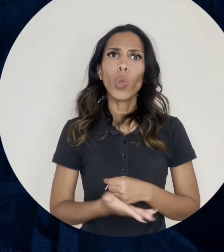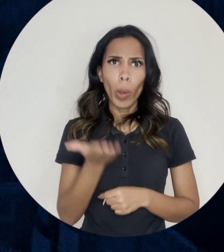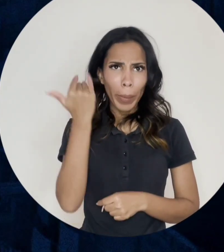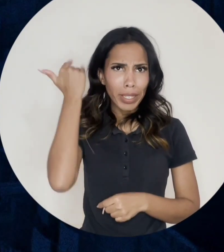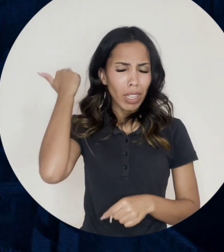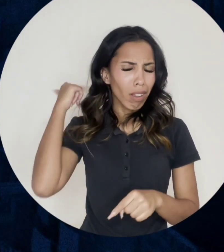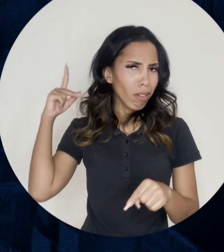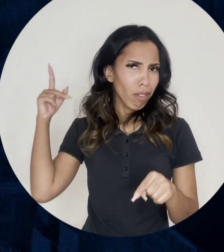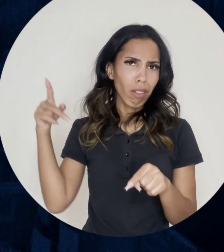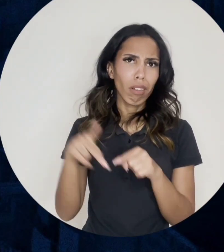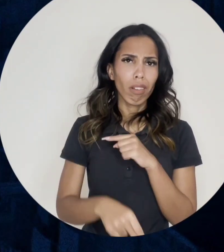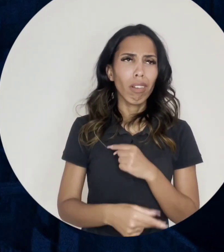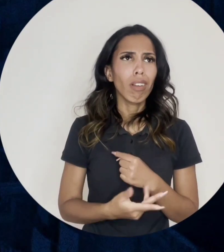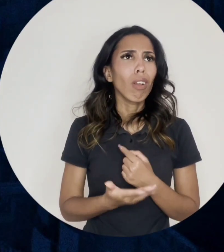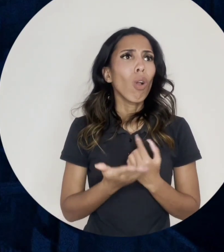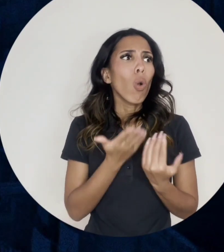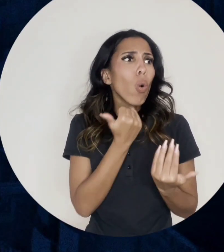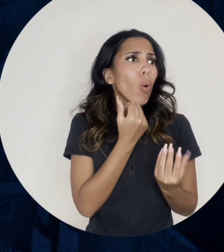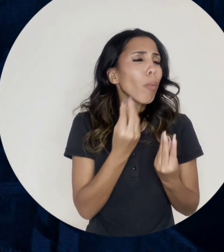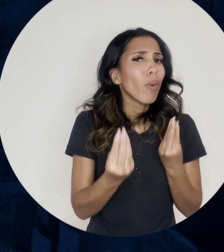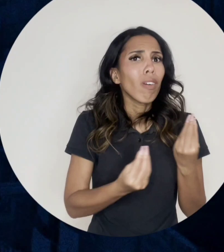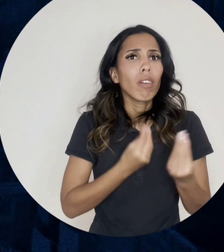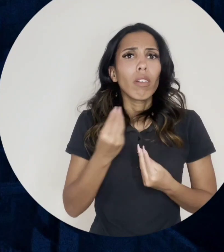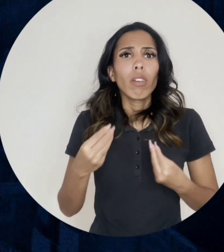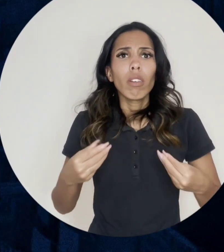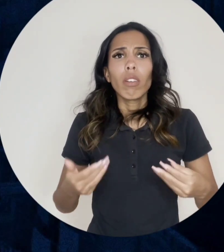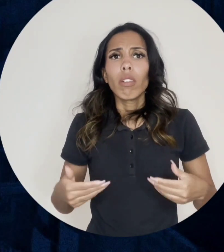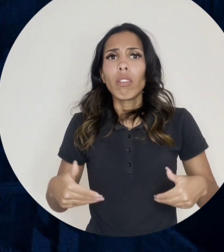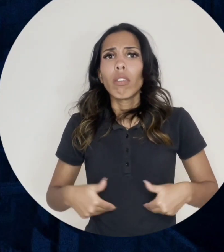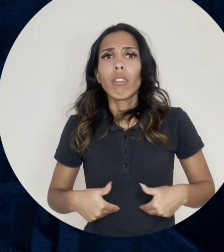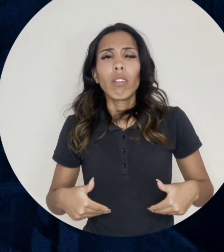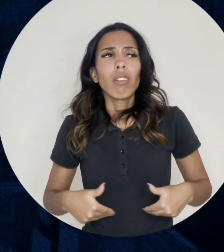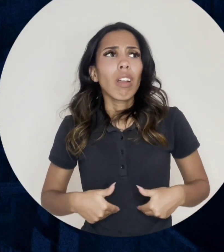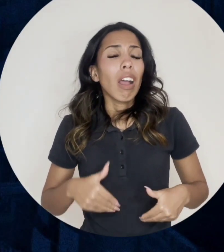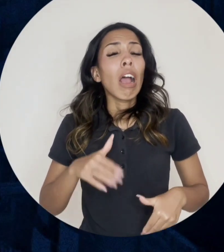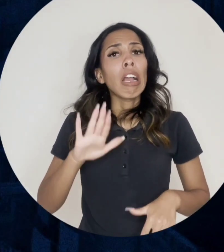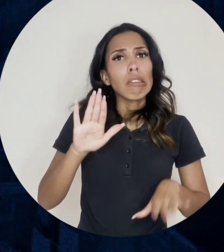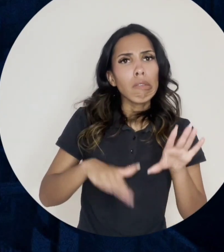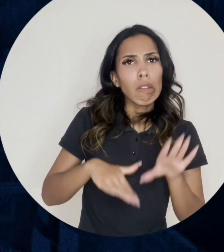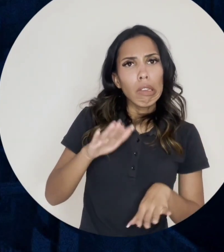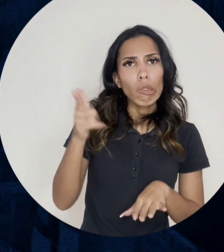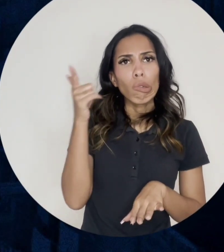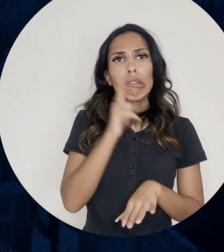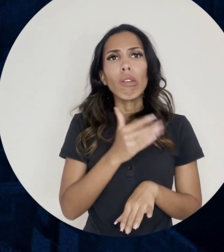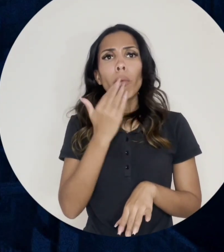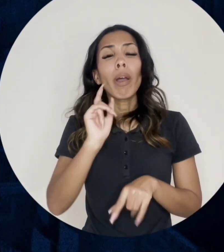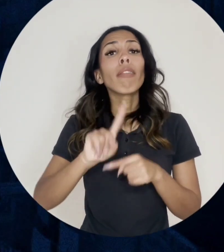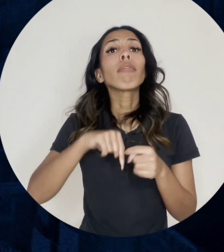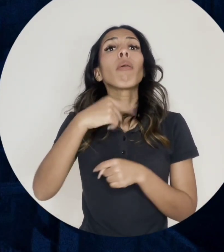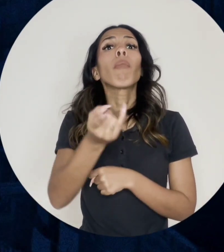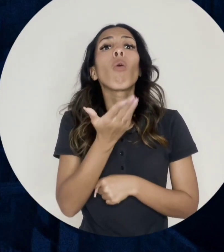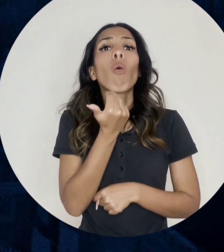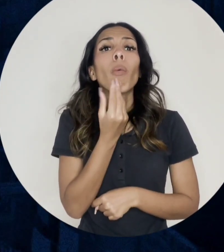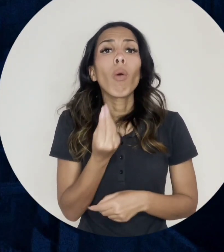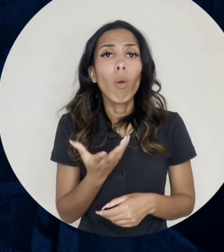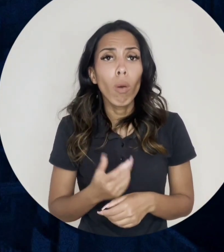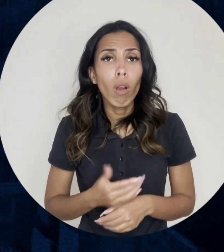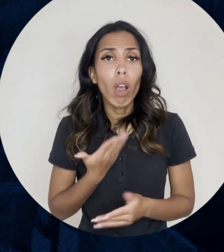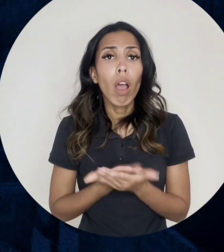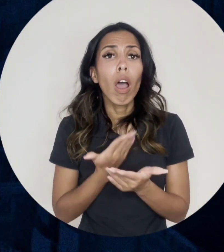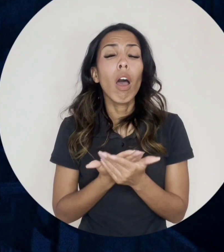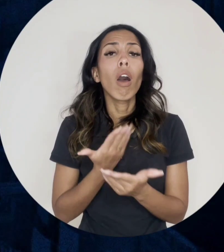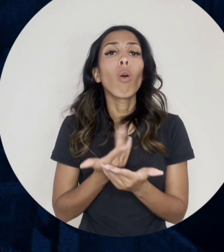Então ele ia comer, quando estava na escola, até de vez em quando ele comia. Mas depois, quando não tinha aula,